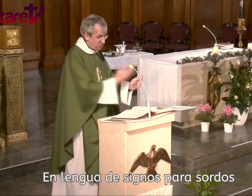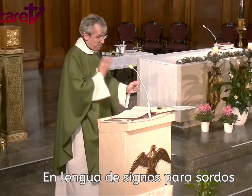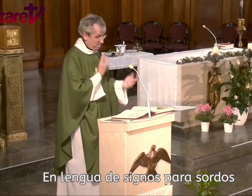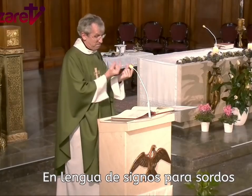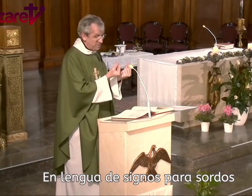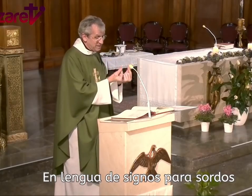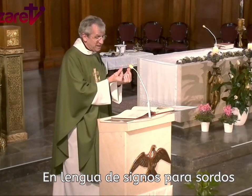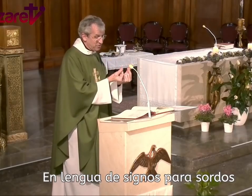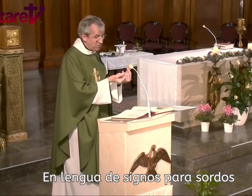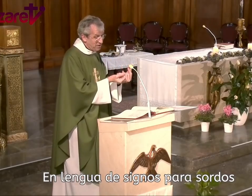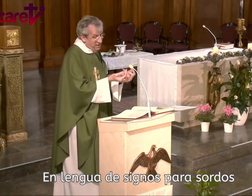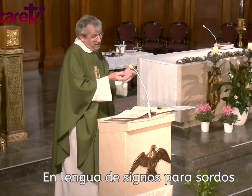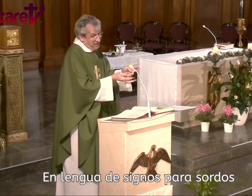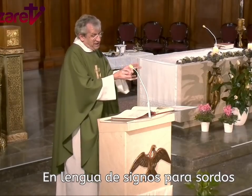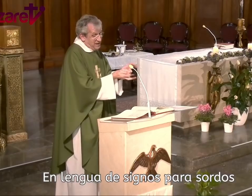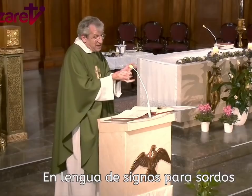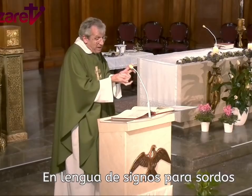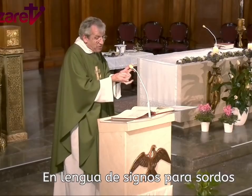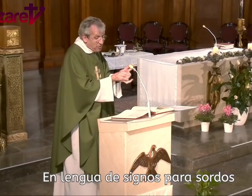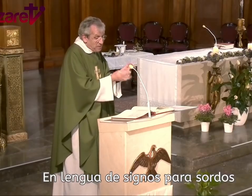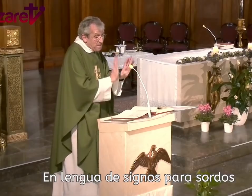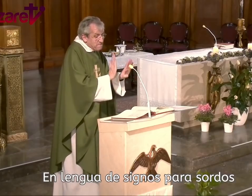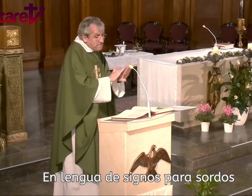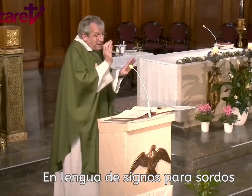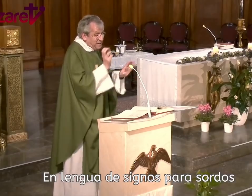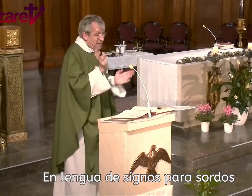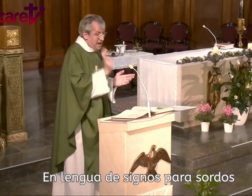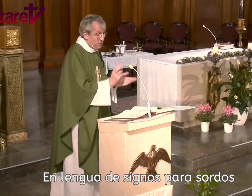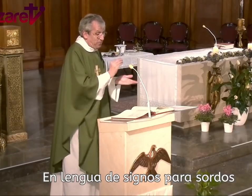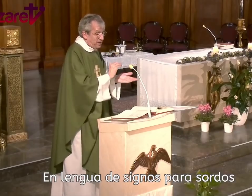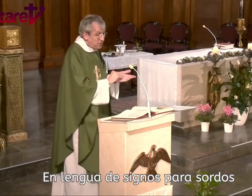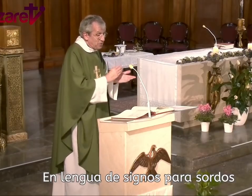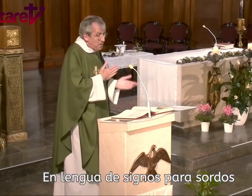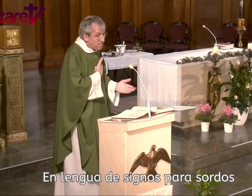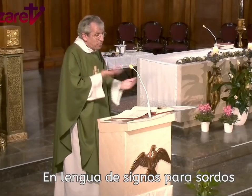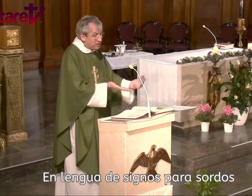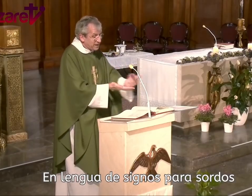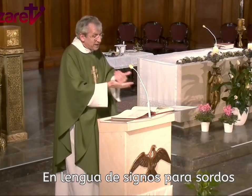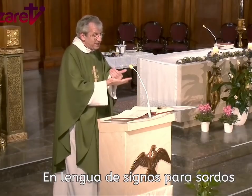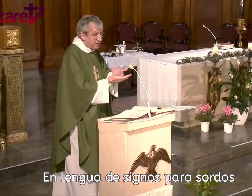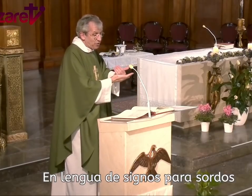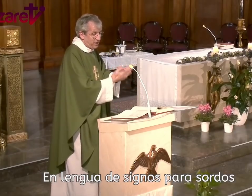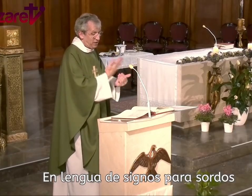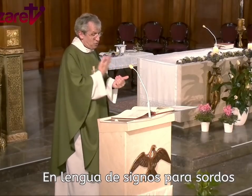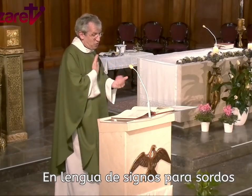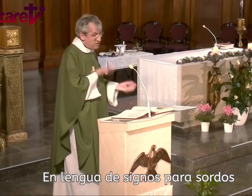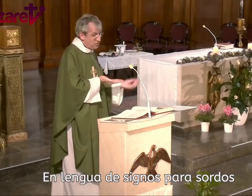mi dinero En el banco Para que al volver yo Pudiera recoger lo mío